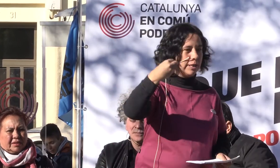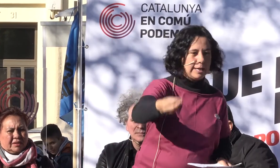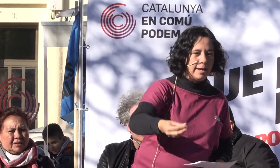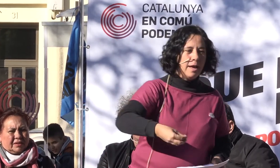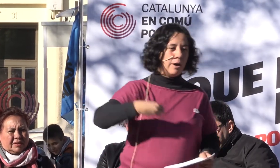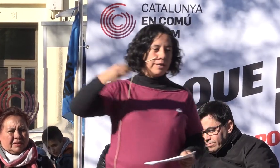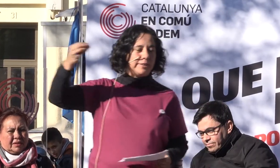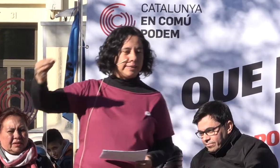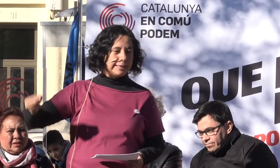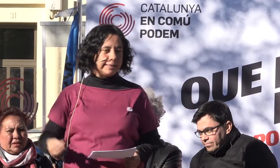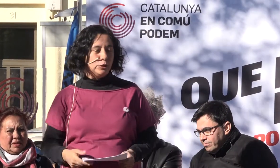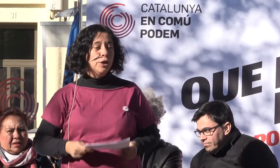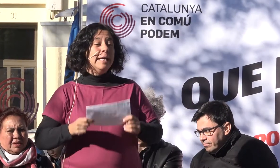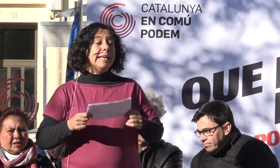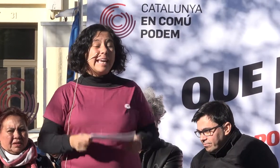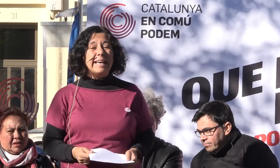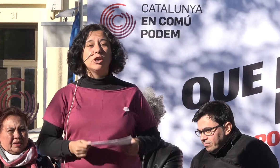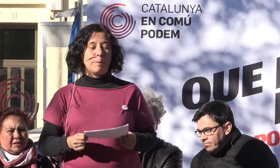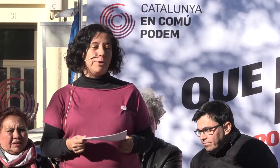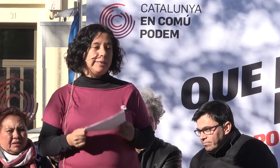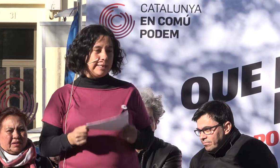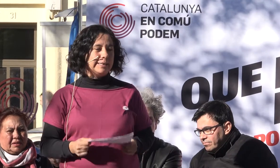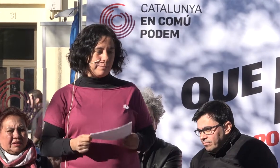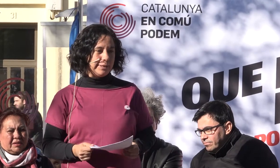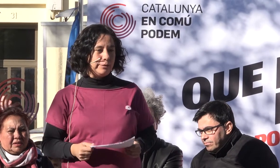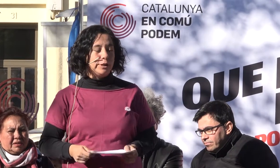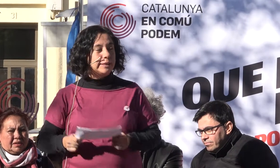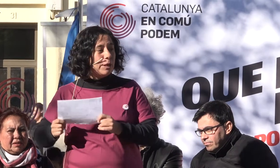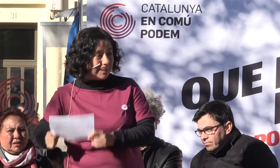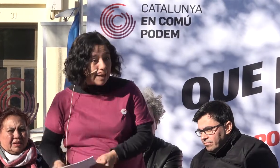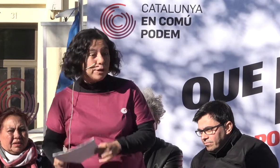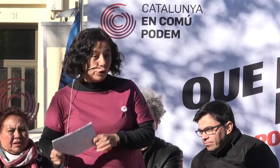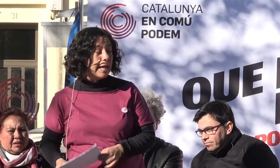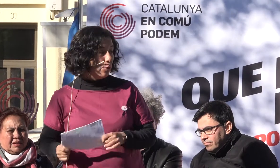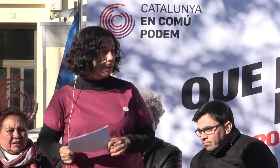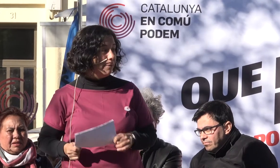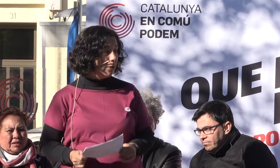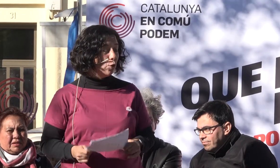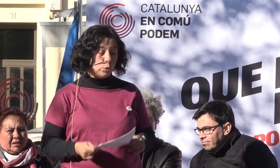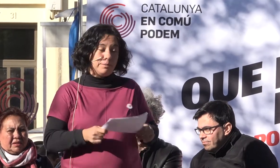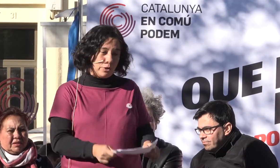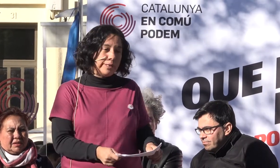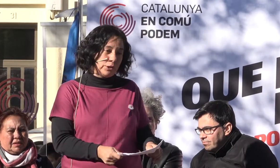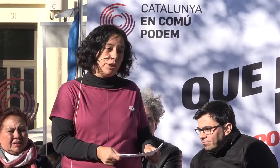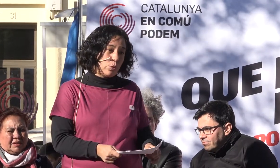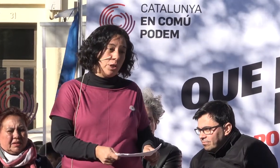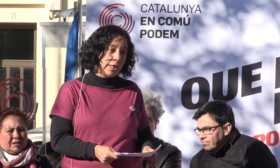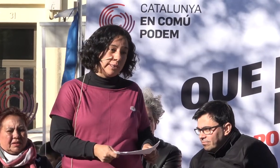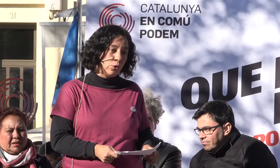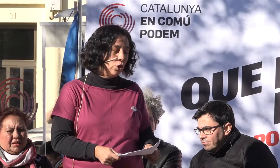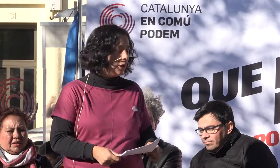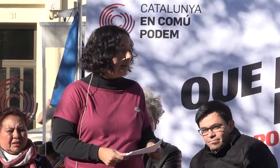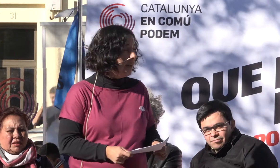los no sé que ahora necesitas esto que es lo que pueden hacer las administraciones qué es lo que está haciendo ya el ayuntamiento con un servicio de asesoría